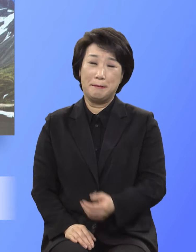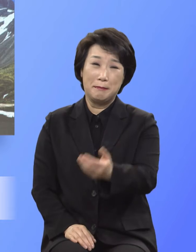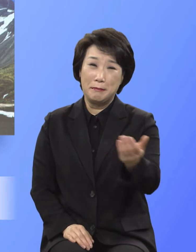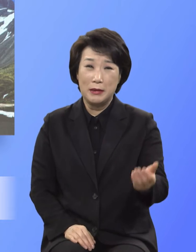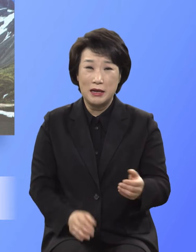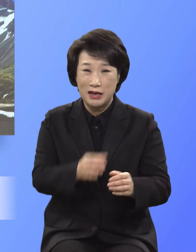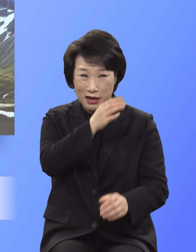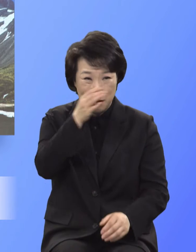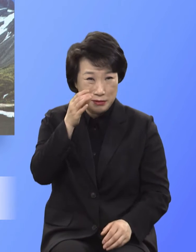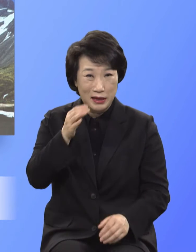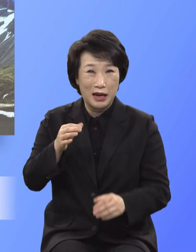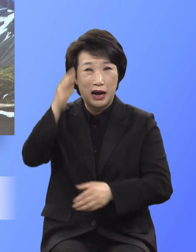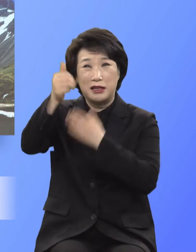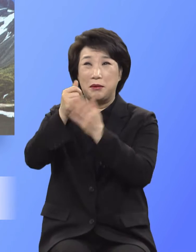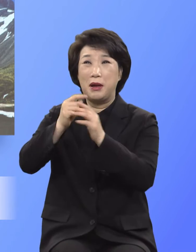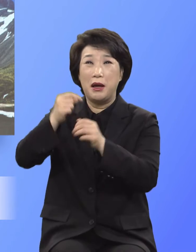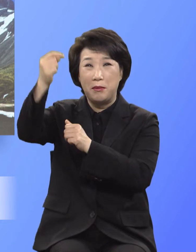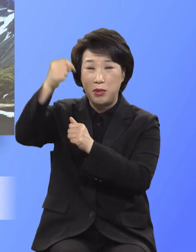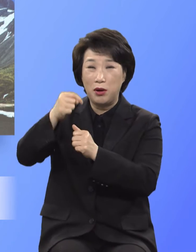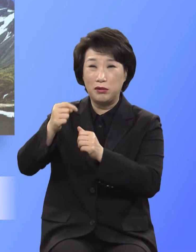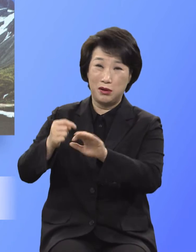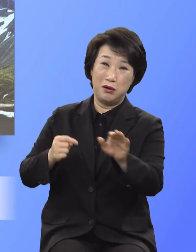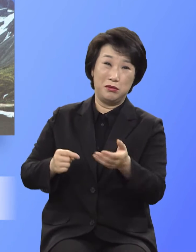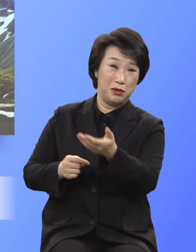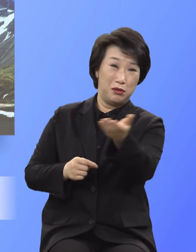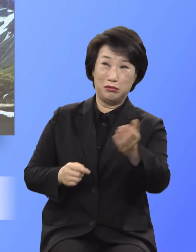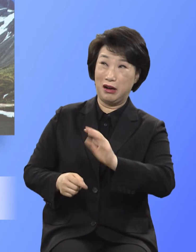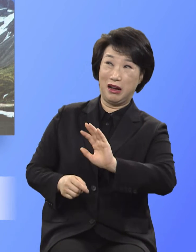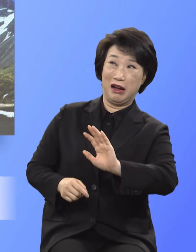어떻게 감히 아니오가 있을 수 있어?